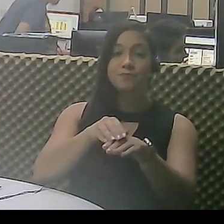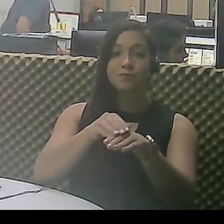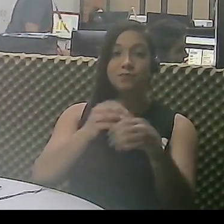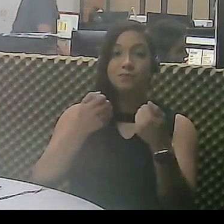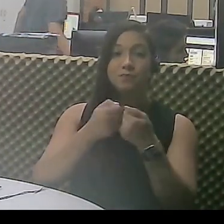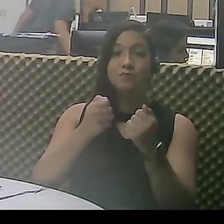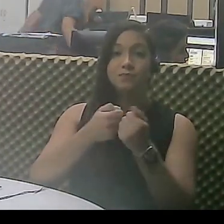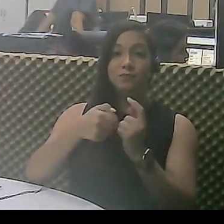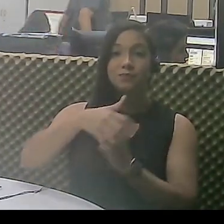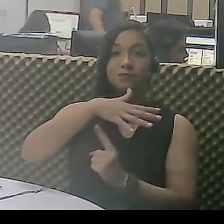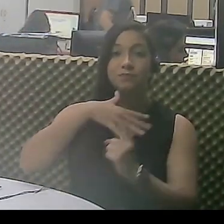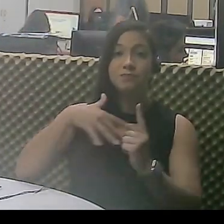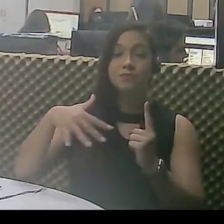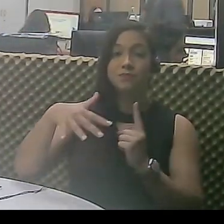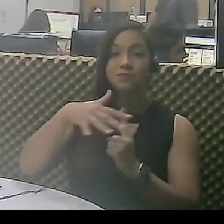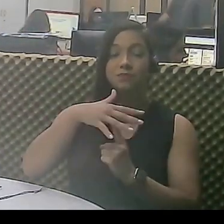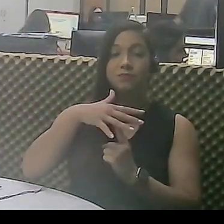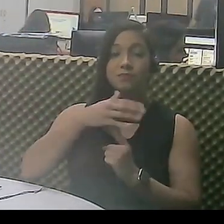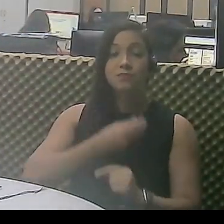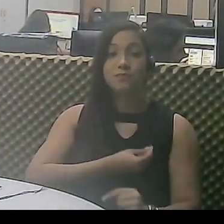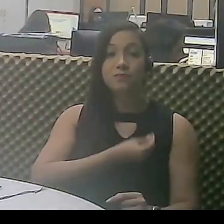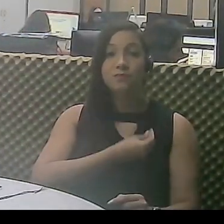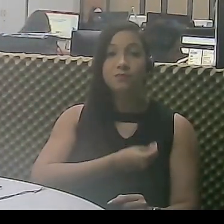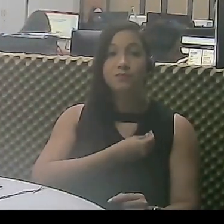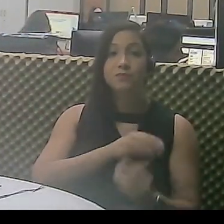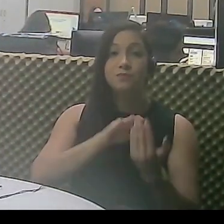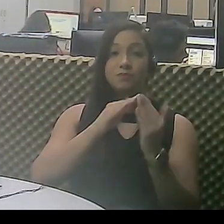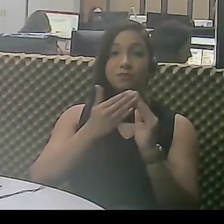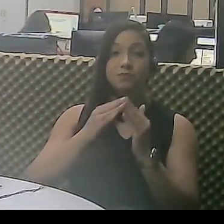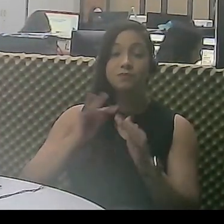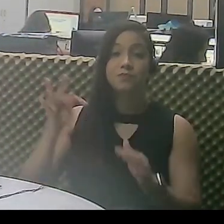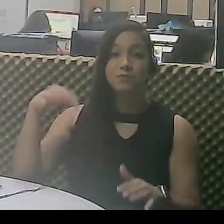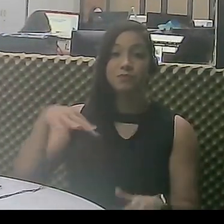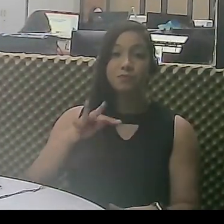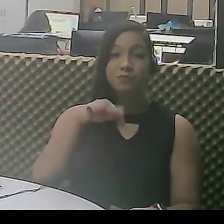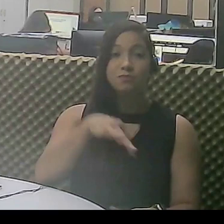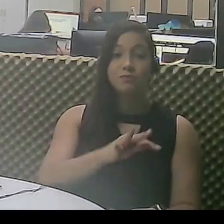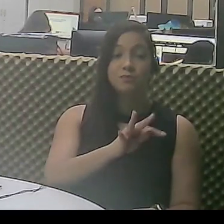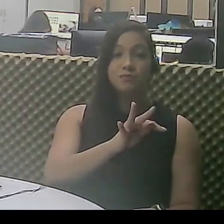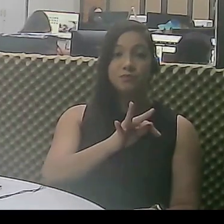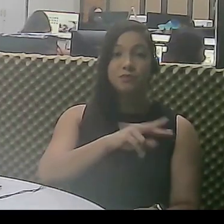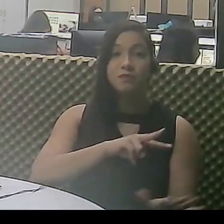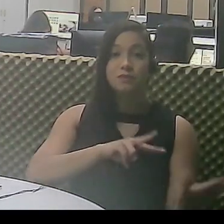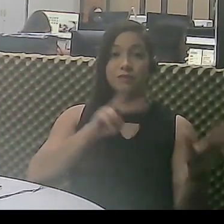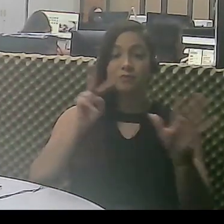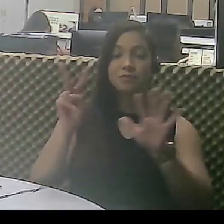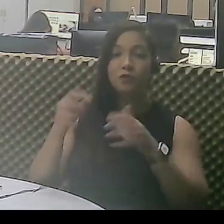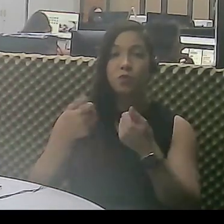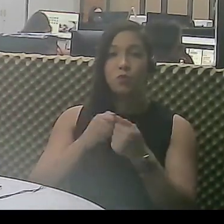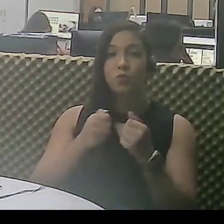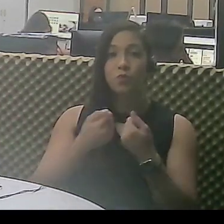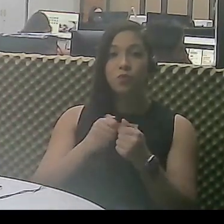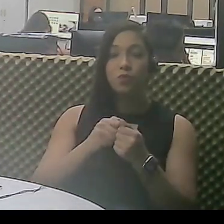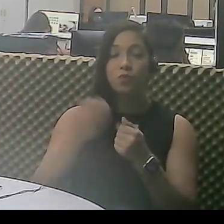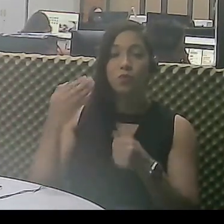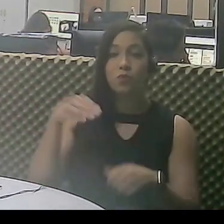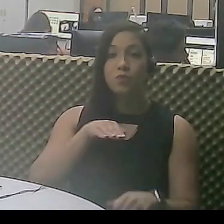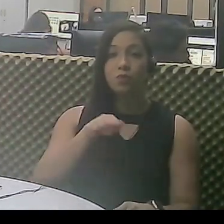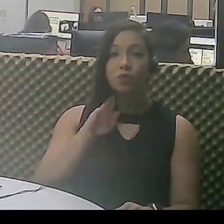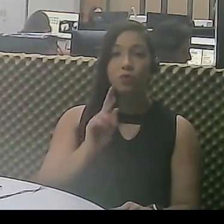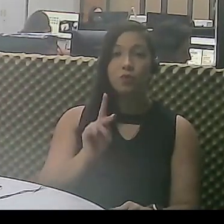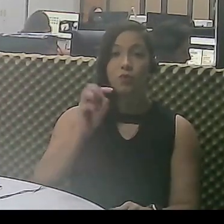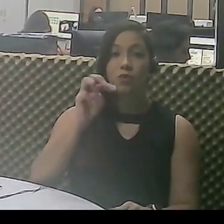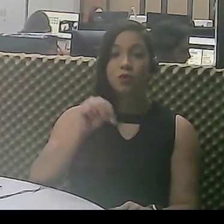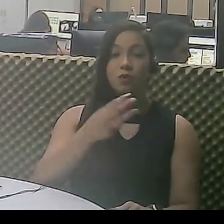pelo Busão Social aos moradores do assentamento Tangará. Nesta semana, o ônibus fica estacionado no